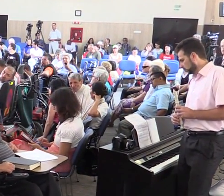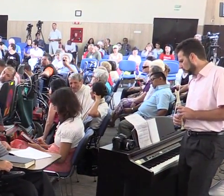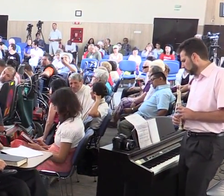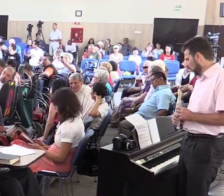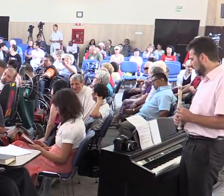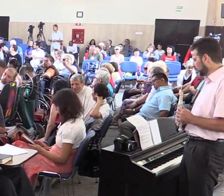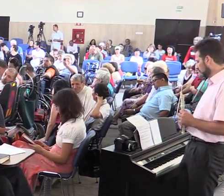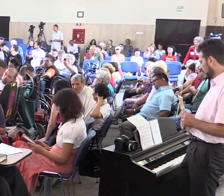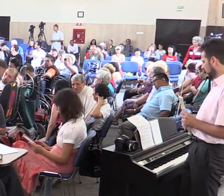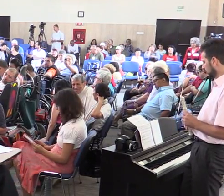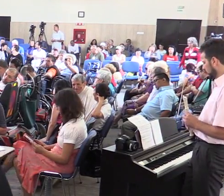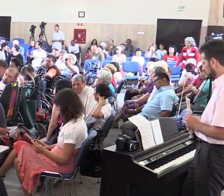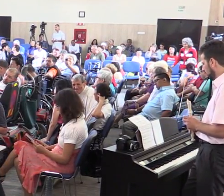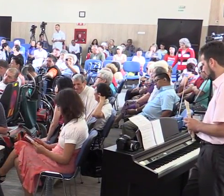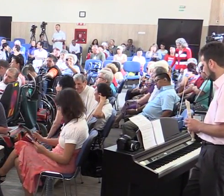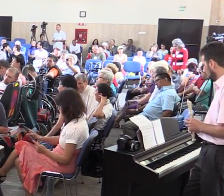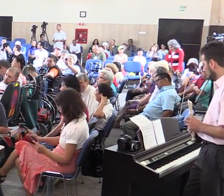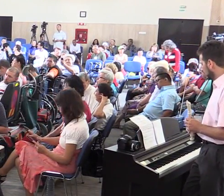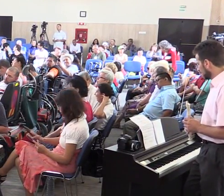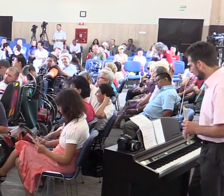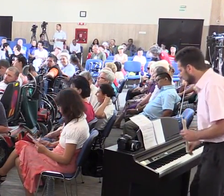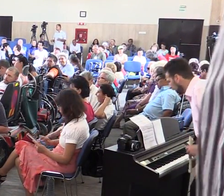Con la sessione.